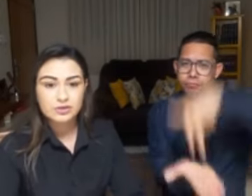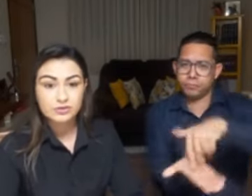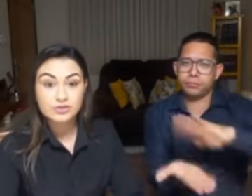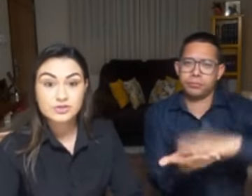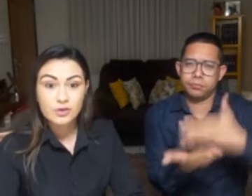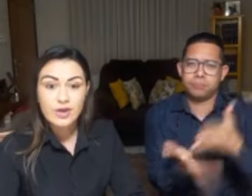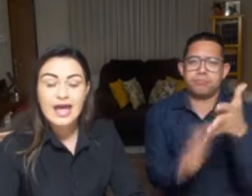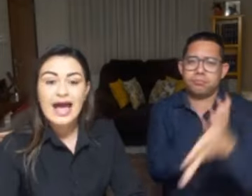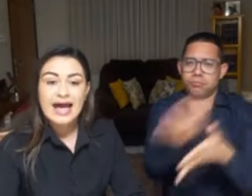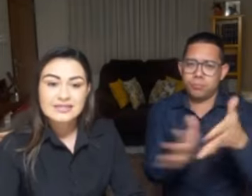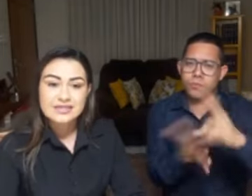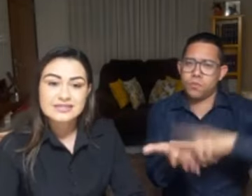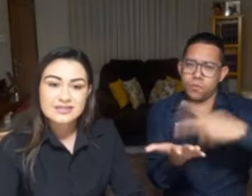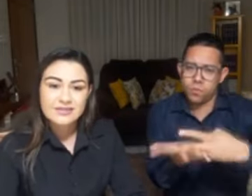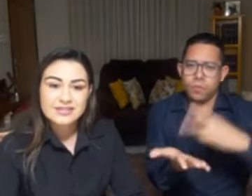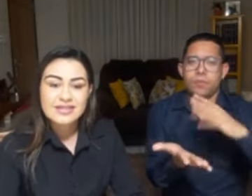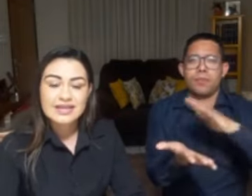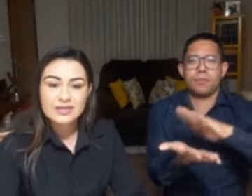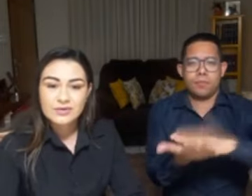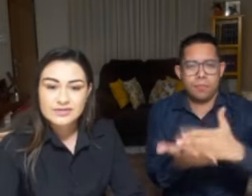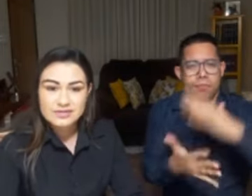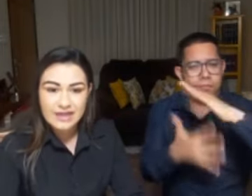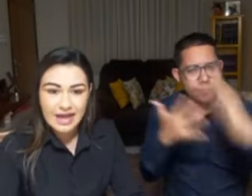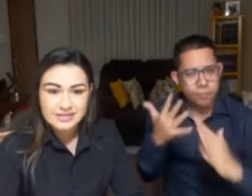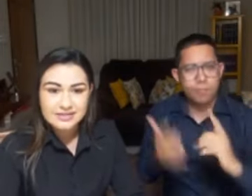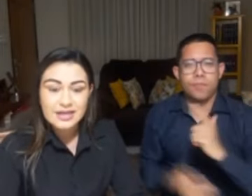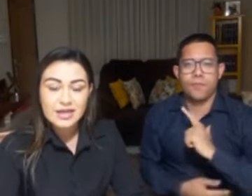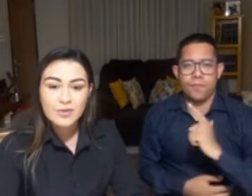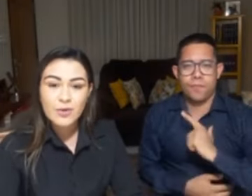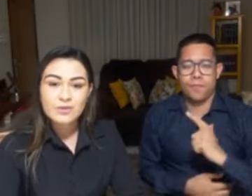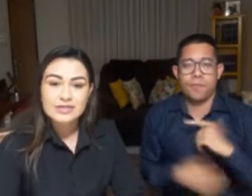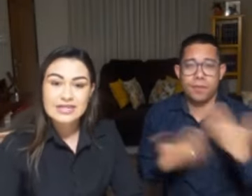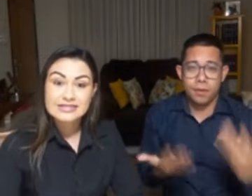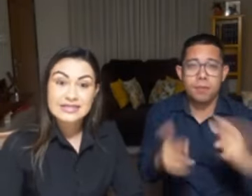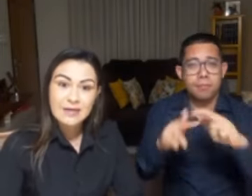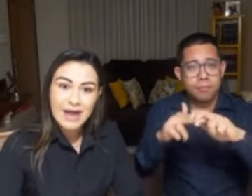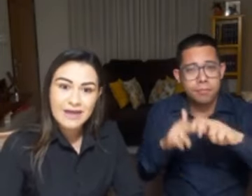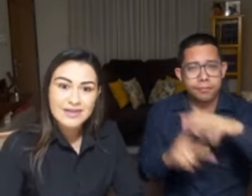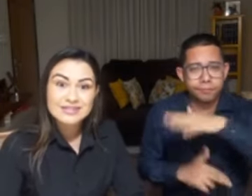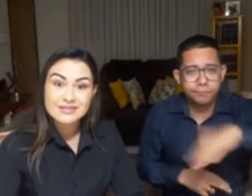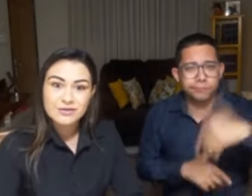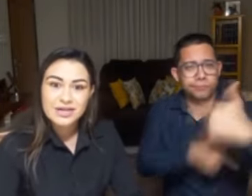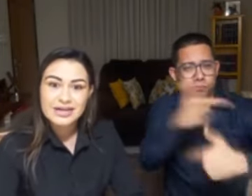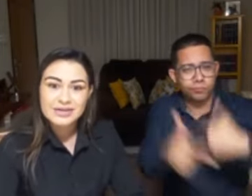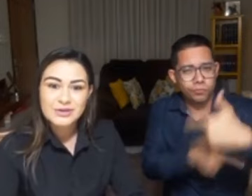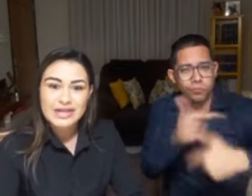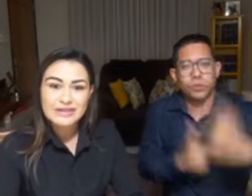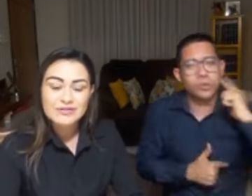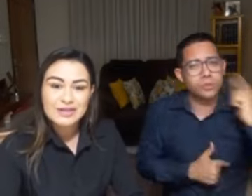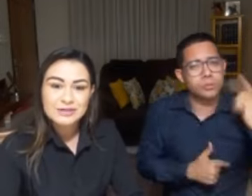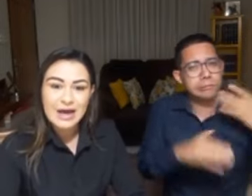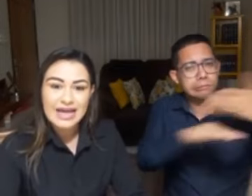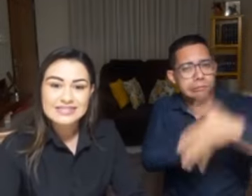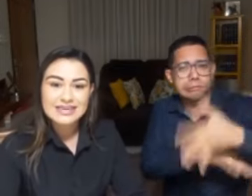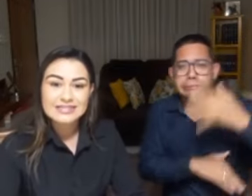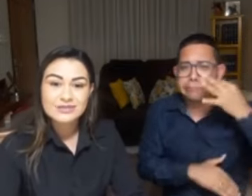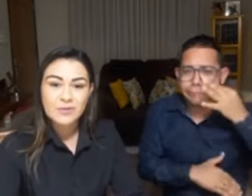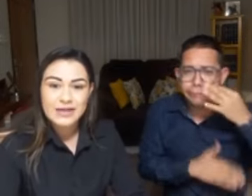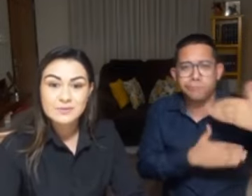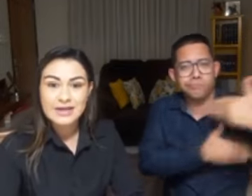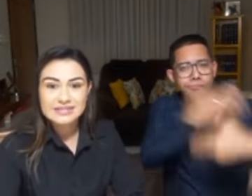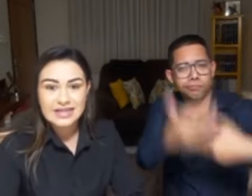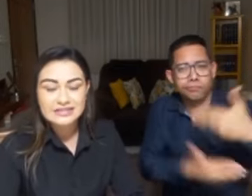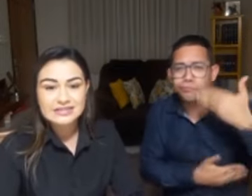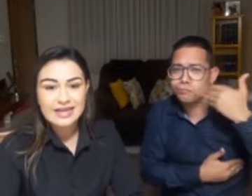de Deus hoje são acessíveis em língua de sinais. E por conta desse trabalho, eles estão chegando cada vez mais, aí estão